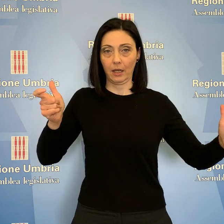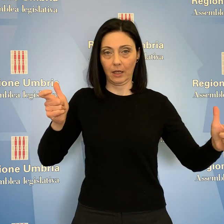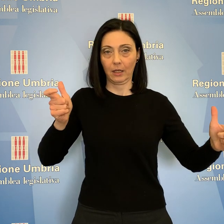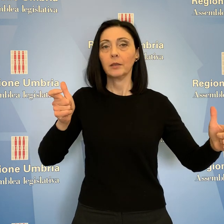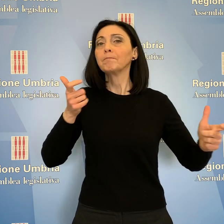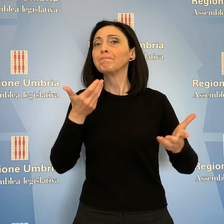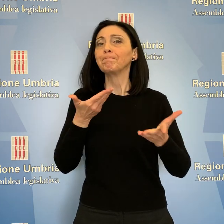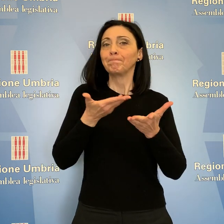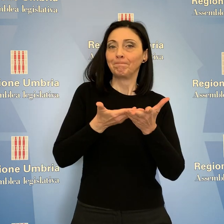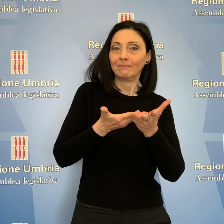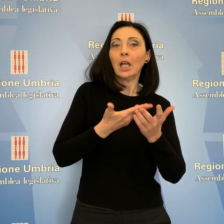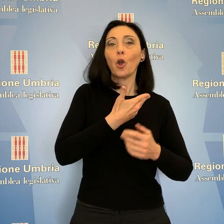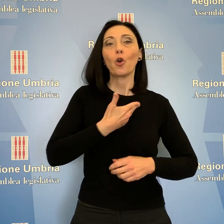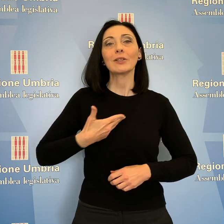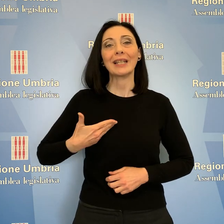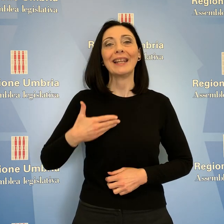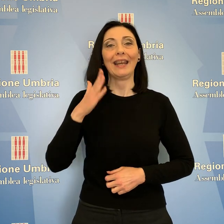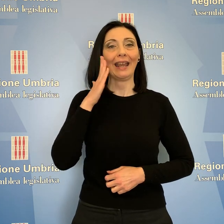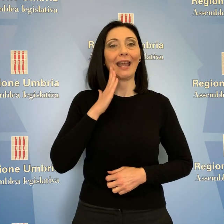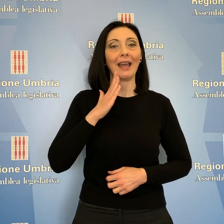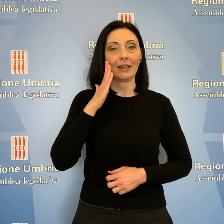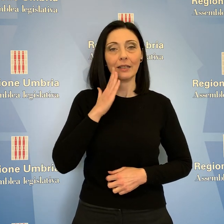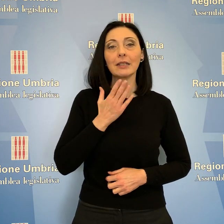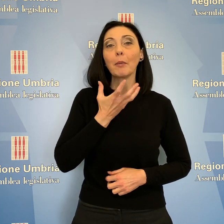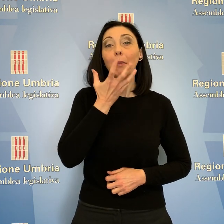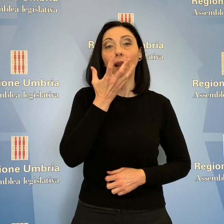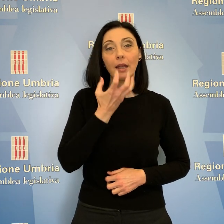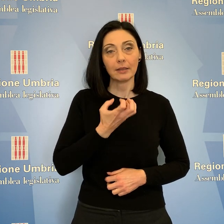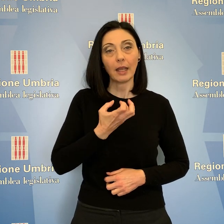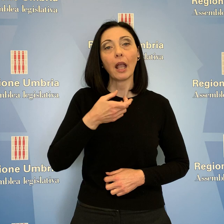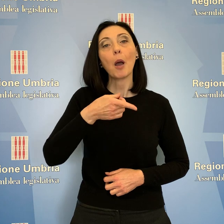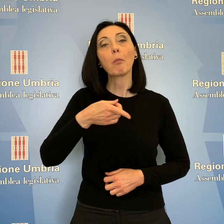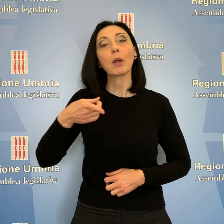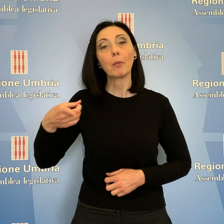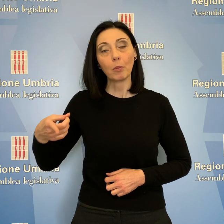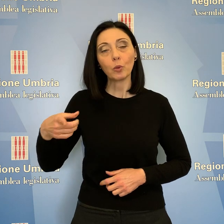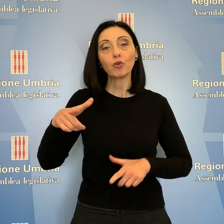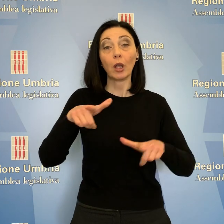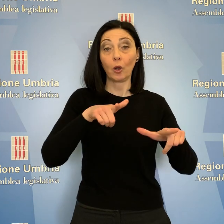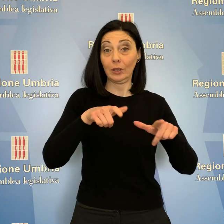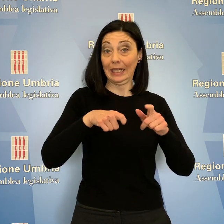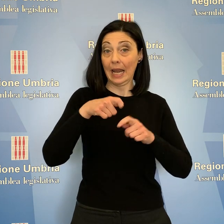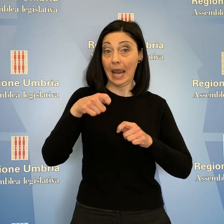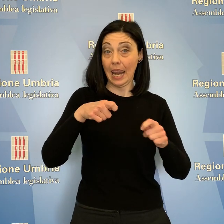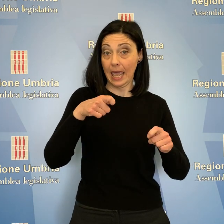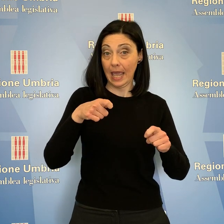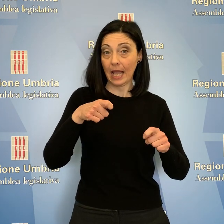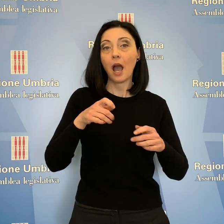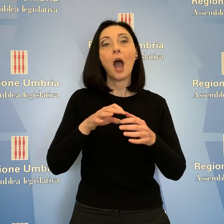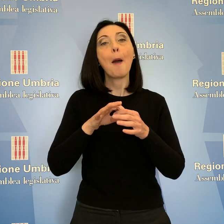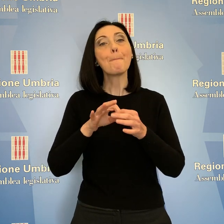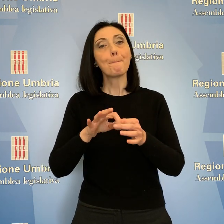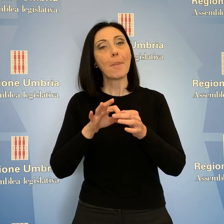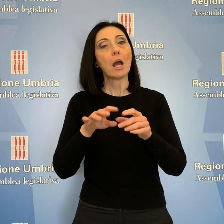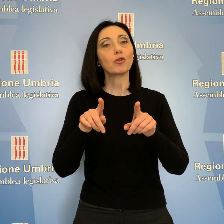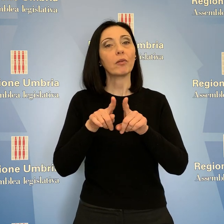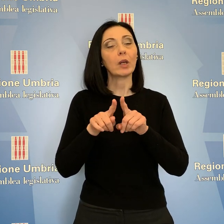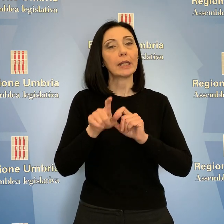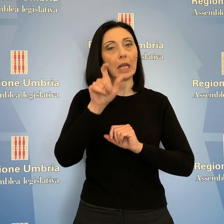iniziativa dei consiglieri Daniele Crissimi, Enrico Melasecche, Francesca Peppucci e Eugenio Rondini della Lega e Leonora Pace di Fratelli d